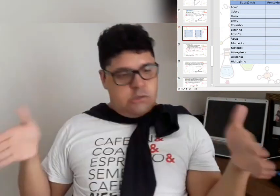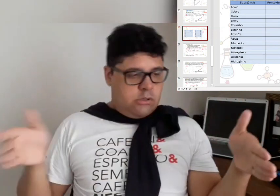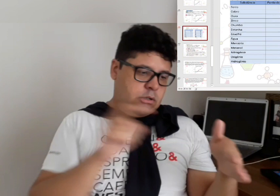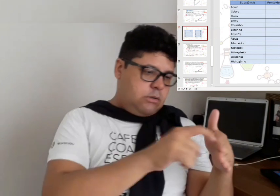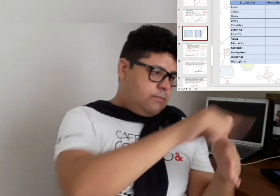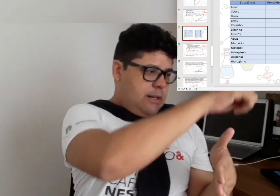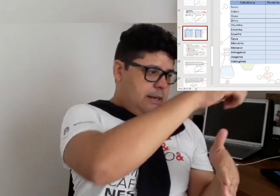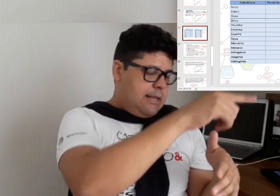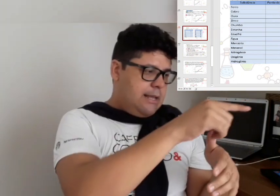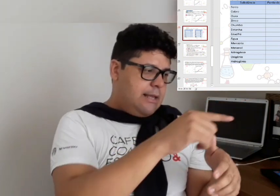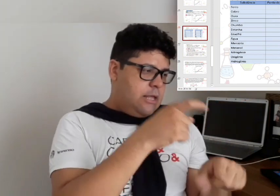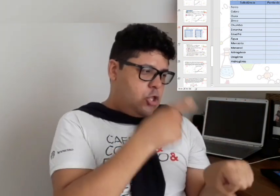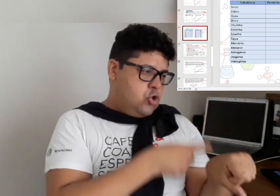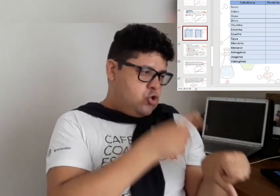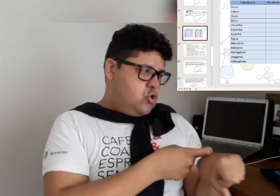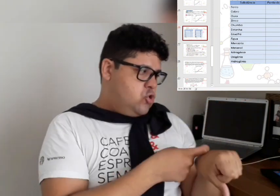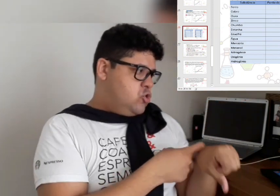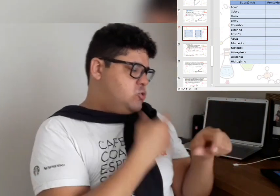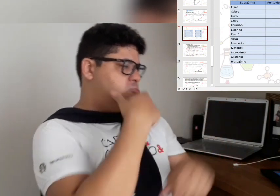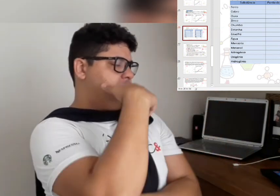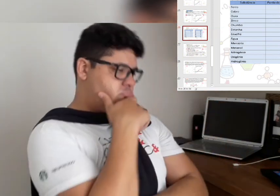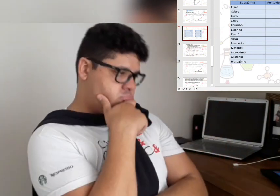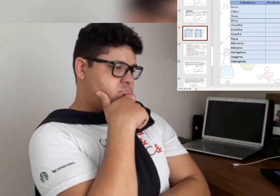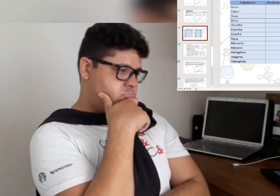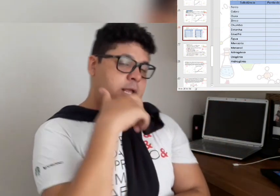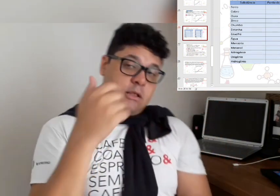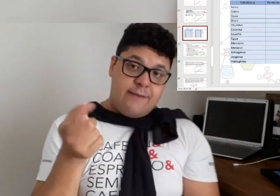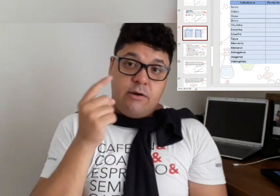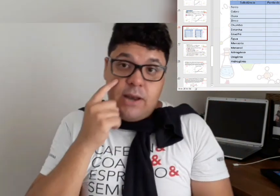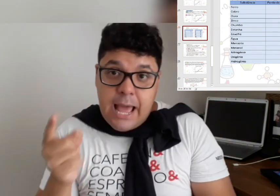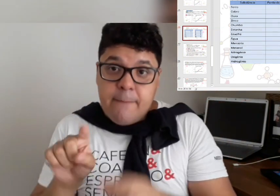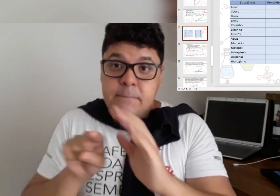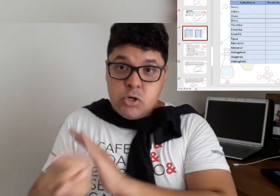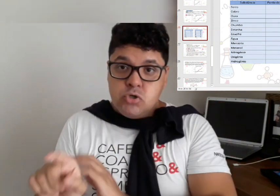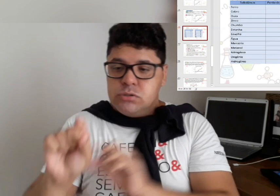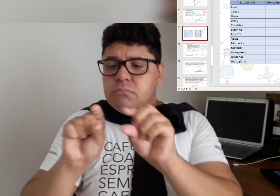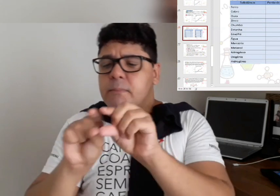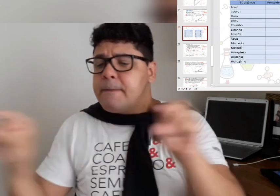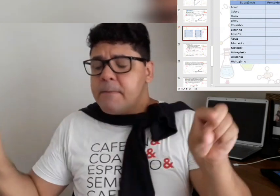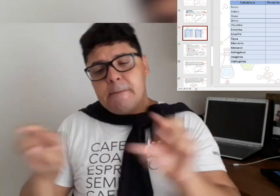ebulição. Abaixo do ponto de ebulição é líquido. Acima do ponto de